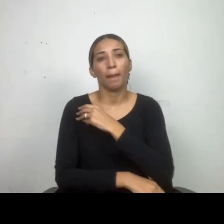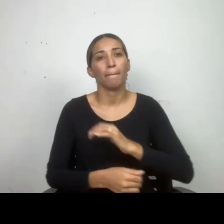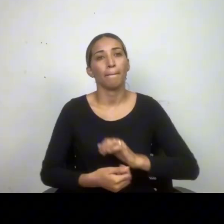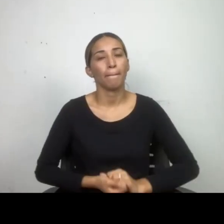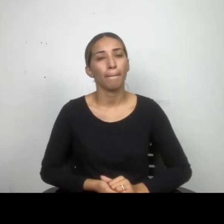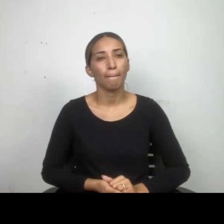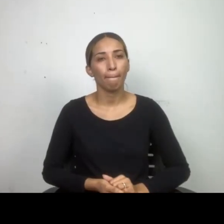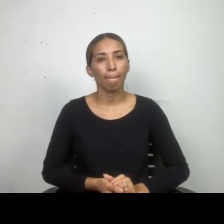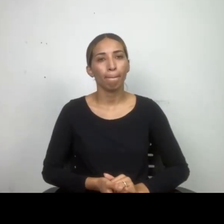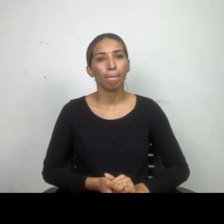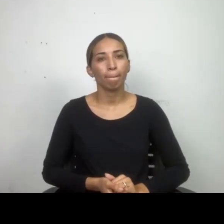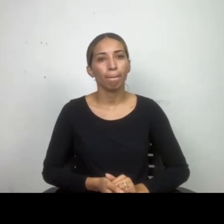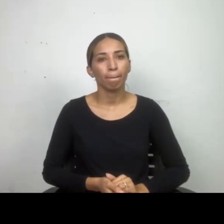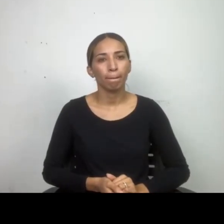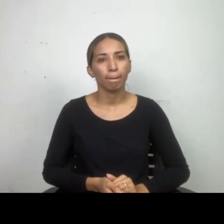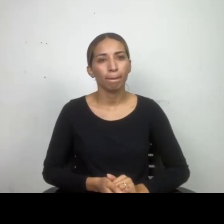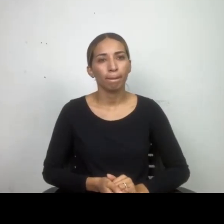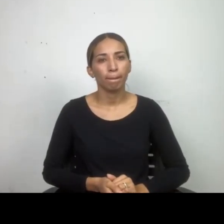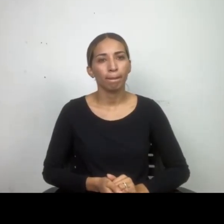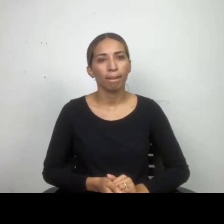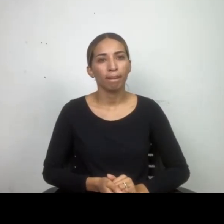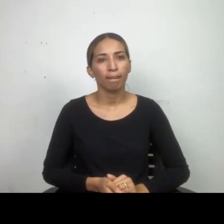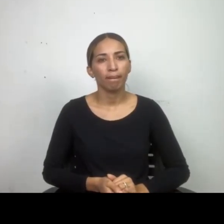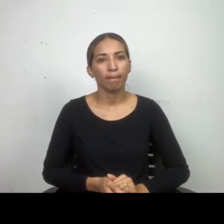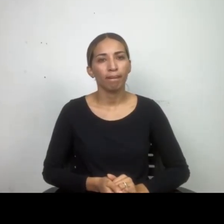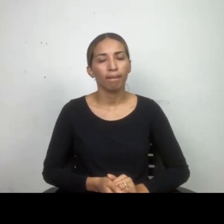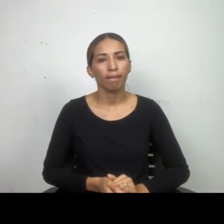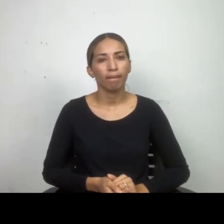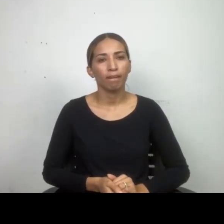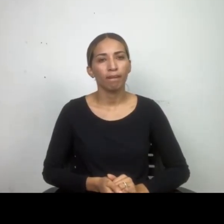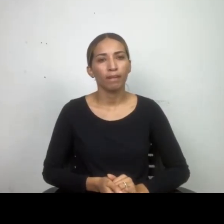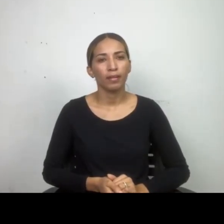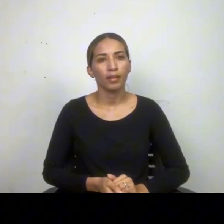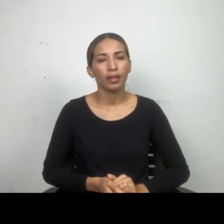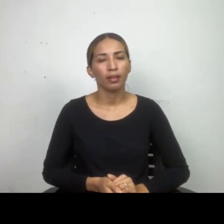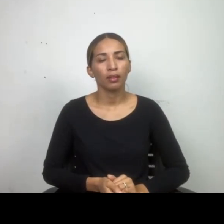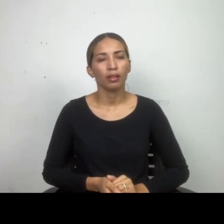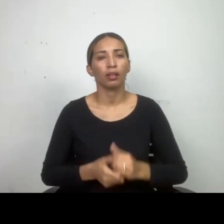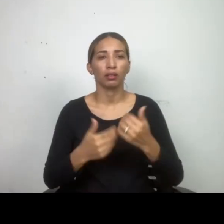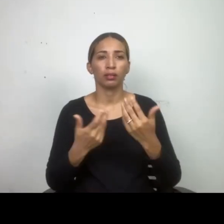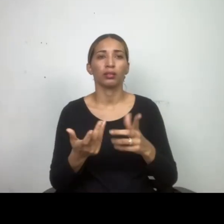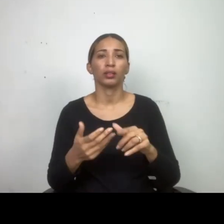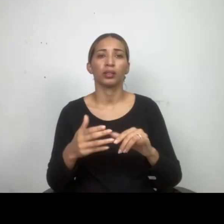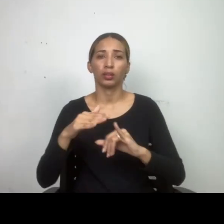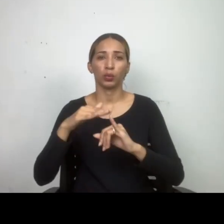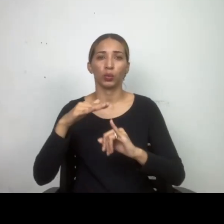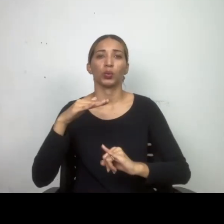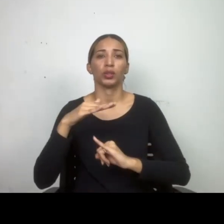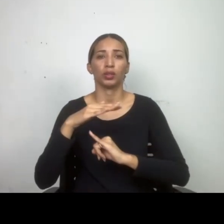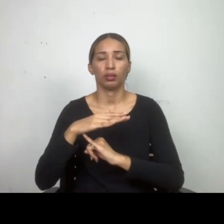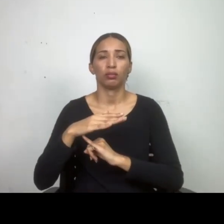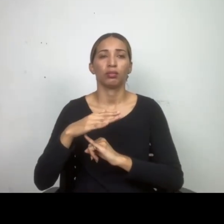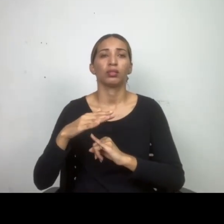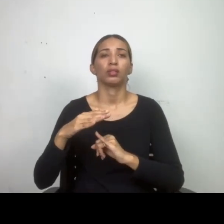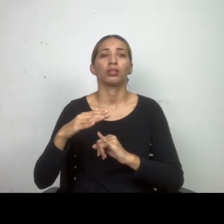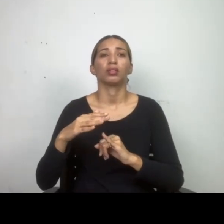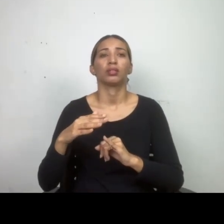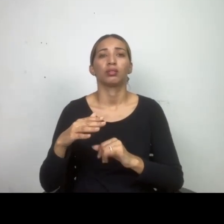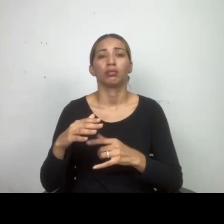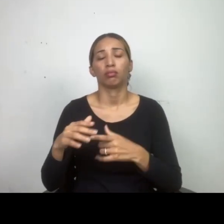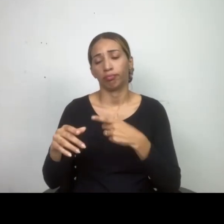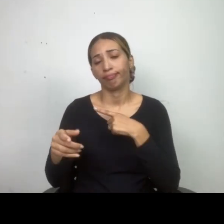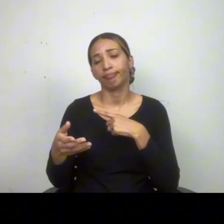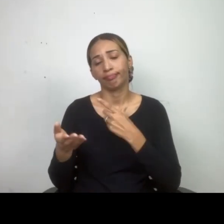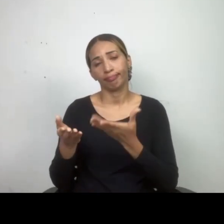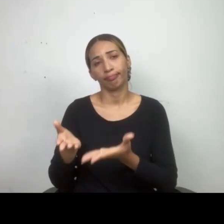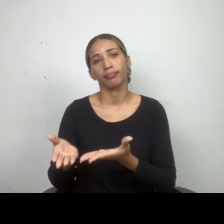saúde mental, mas, ao mesmo tempo, né, elas são instituições que estão aí compondo, né,